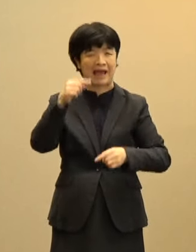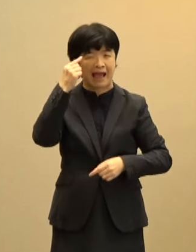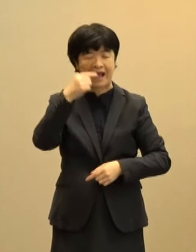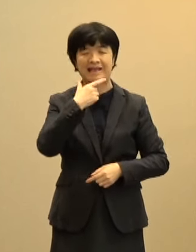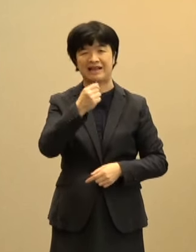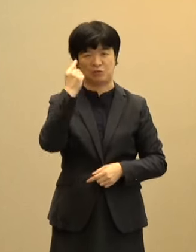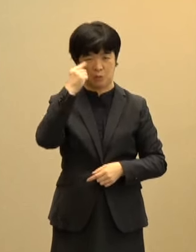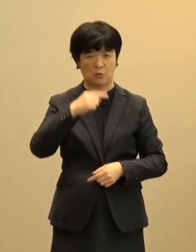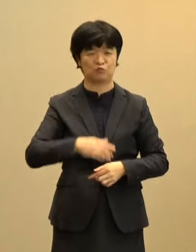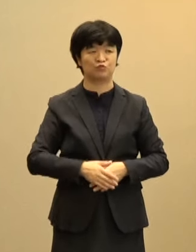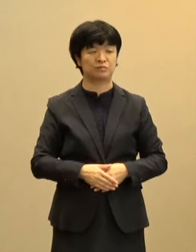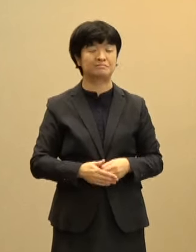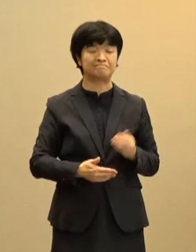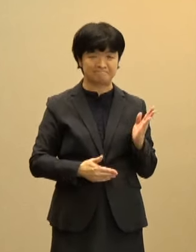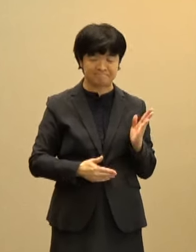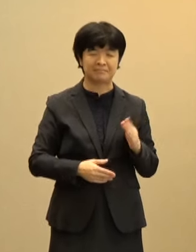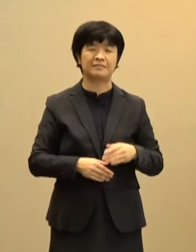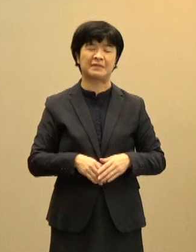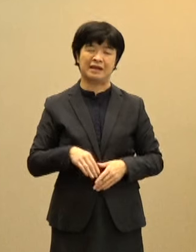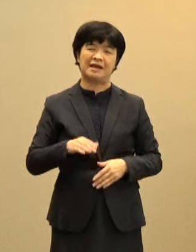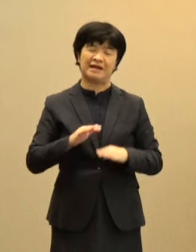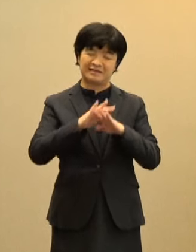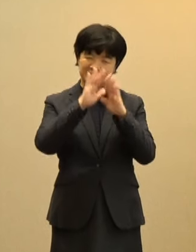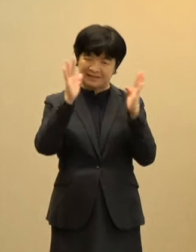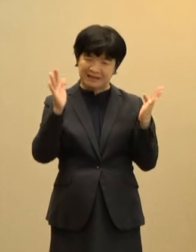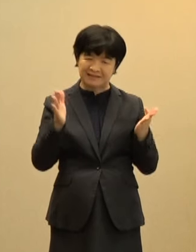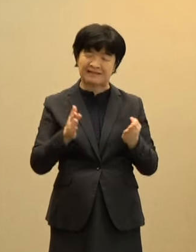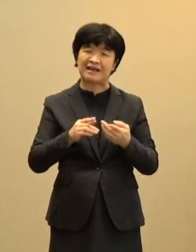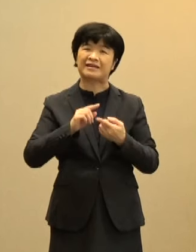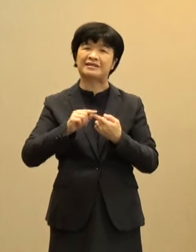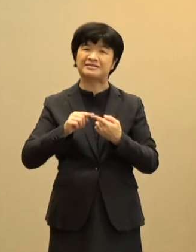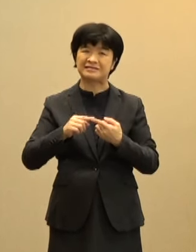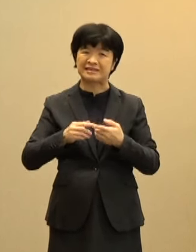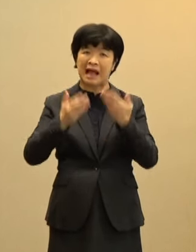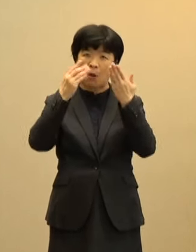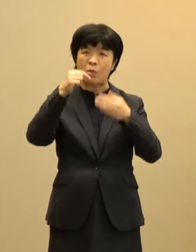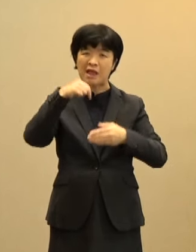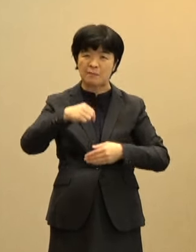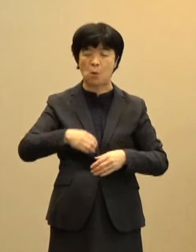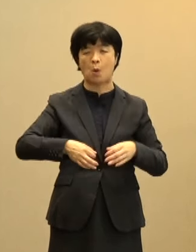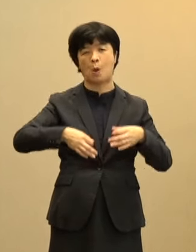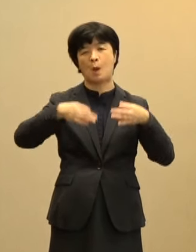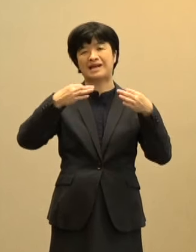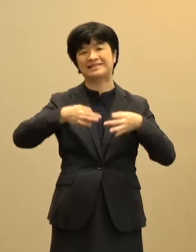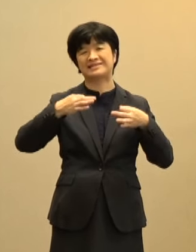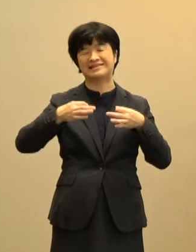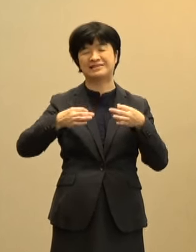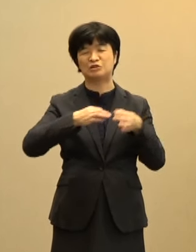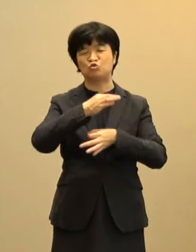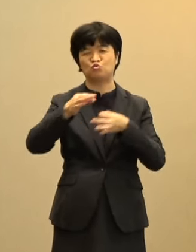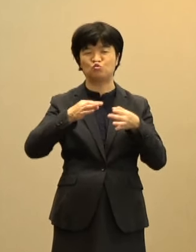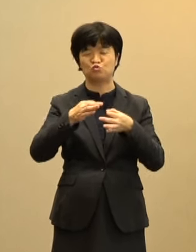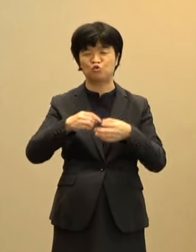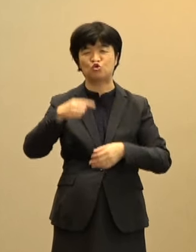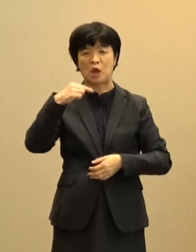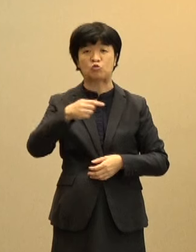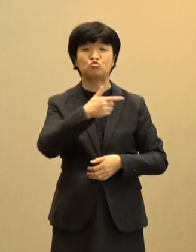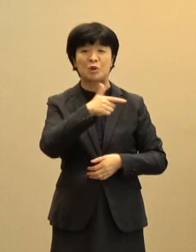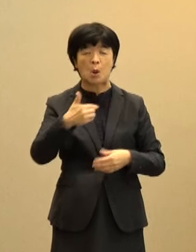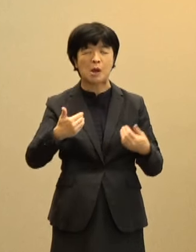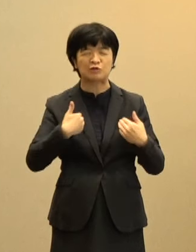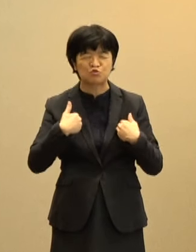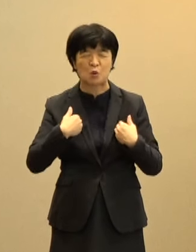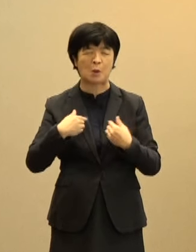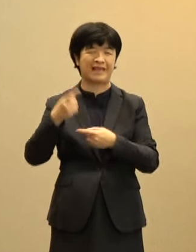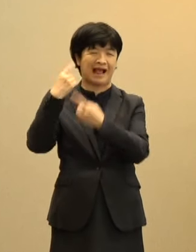そのように思います 。全体的になんか今、学校教育の中でも金融教育とかね、こういうのの重要性、叫ばれておりますけど。まあ、そういう意味では